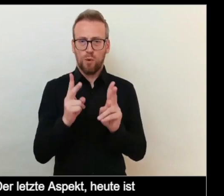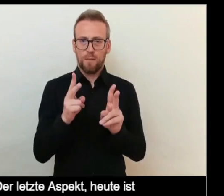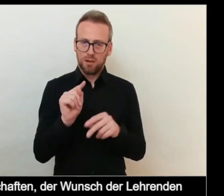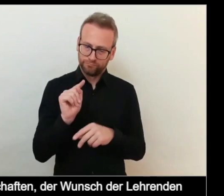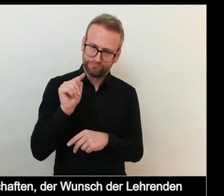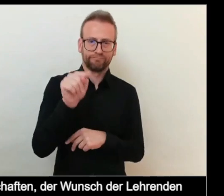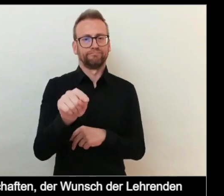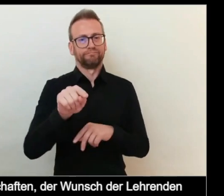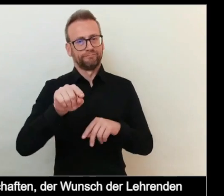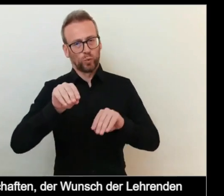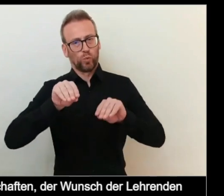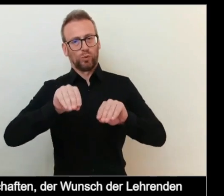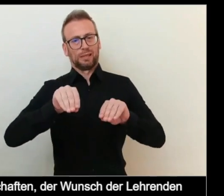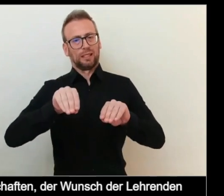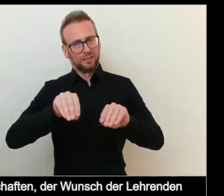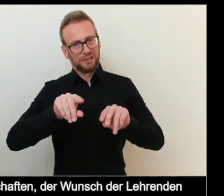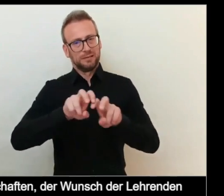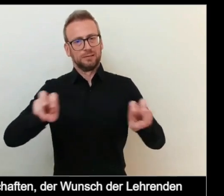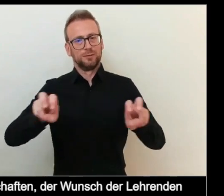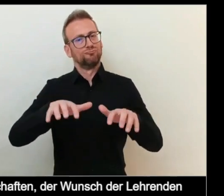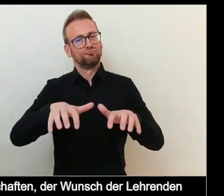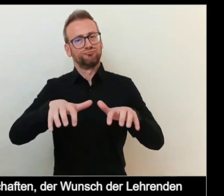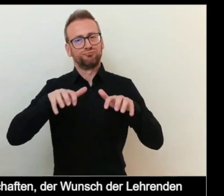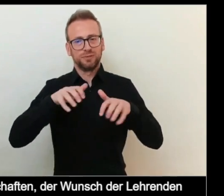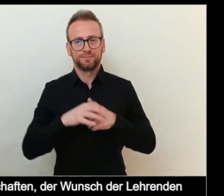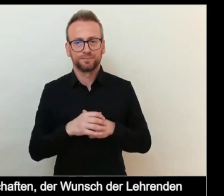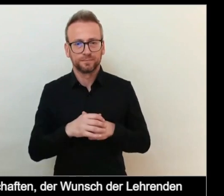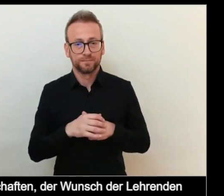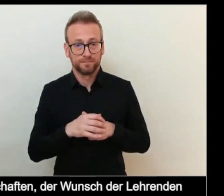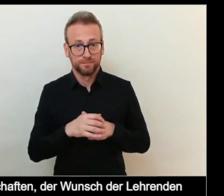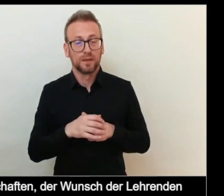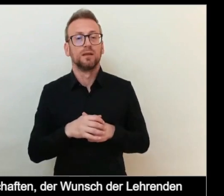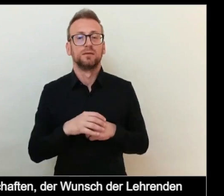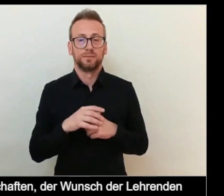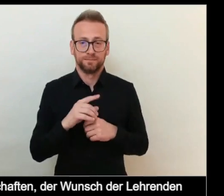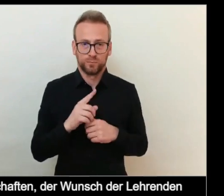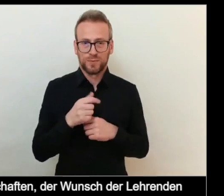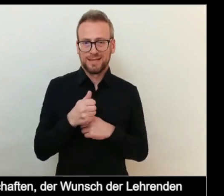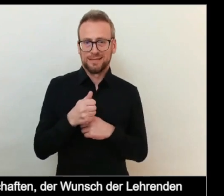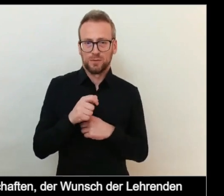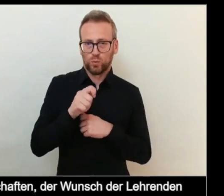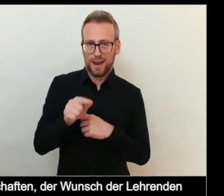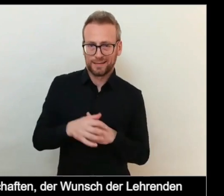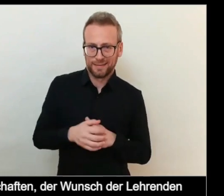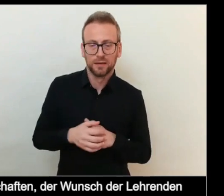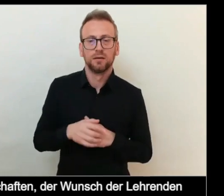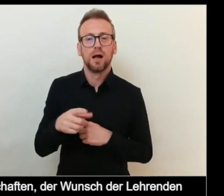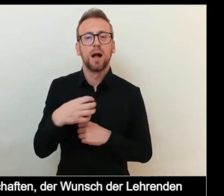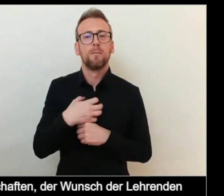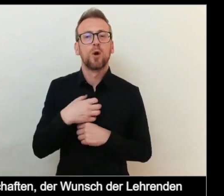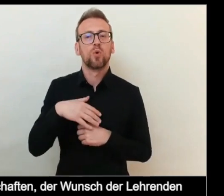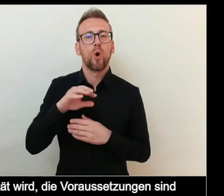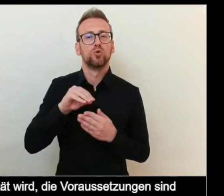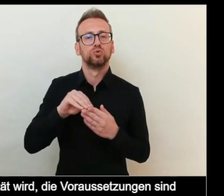Hochschulen. Und was die Frage betrifft oder was diejenigen angeht, die jetzt neu nach Bayern kommen als Flüchtlinge, sind wir mit